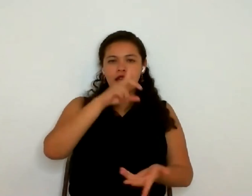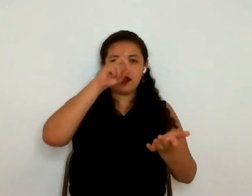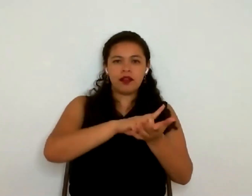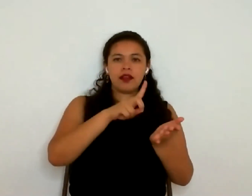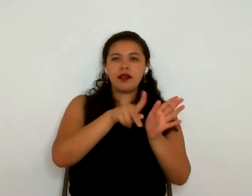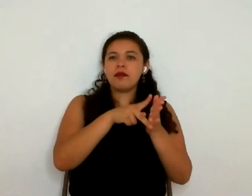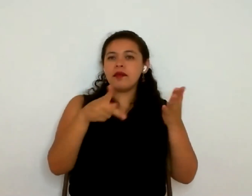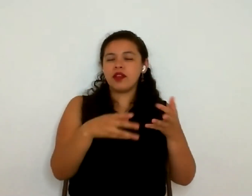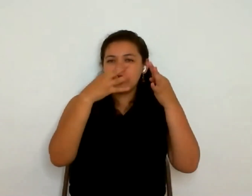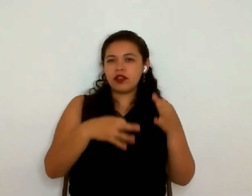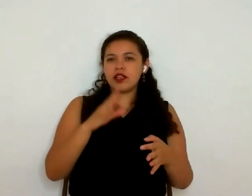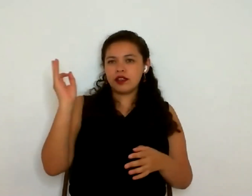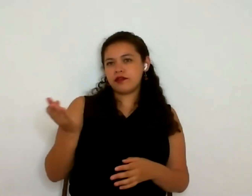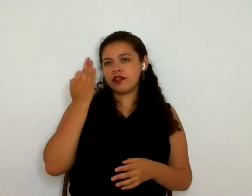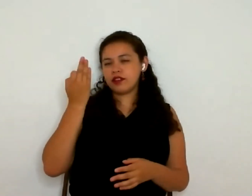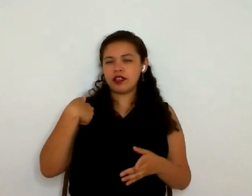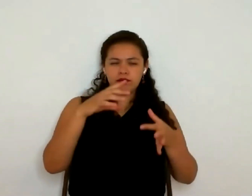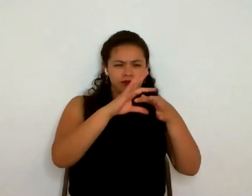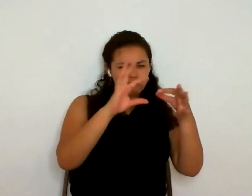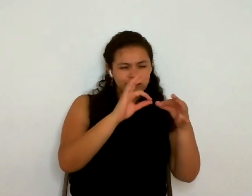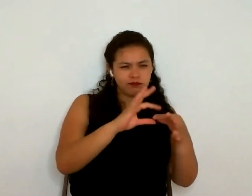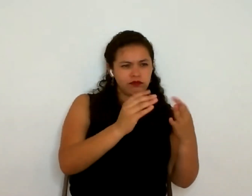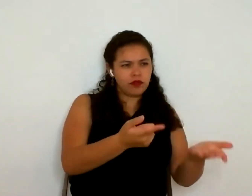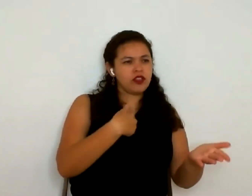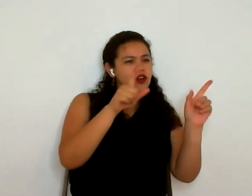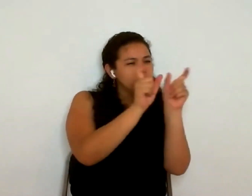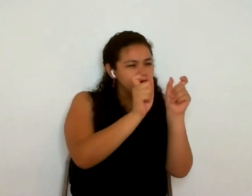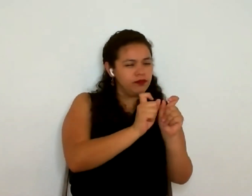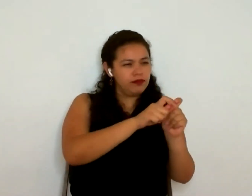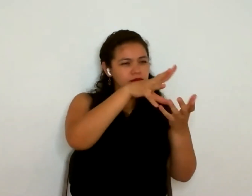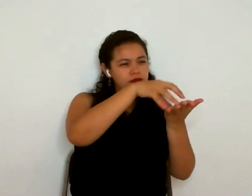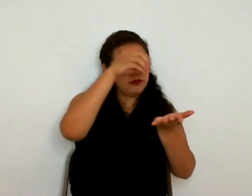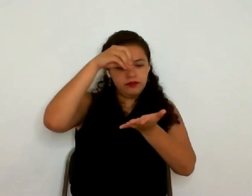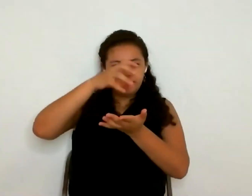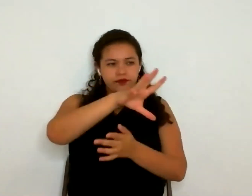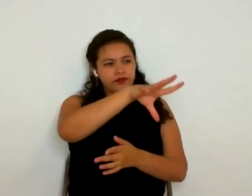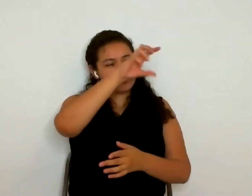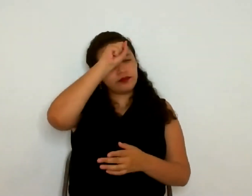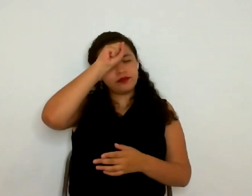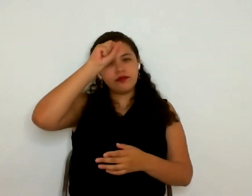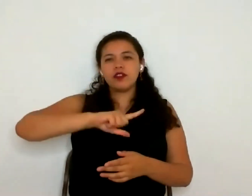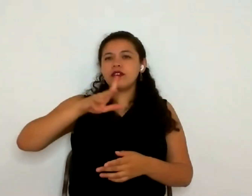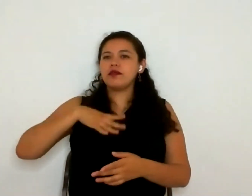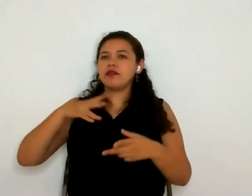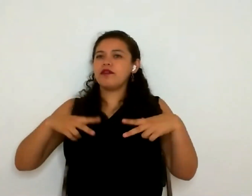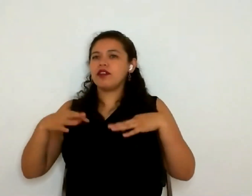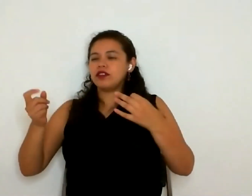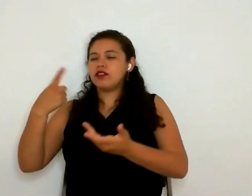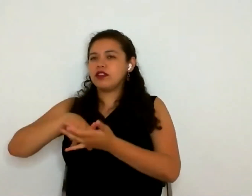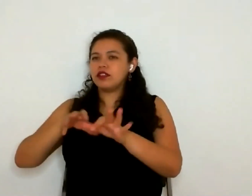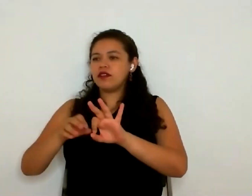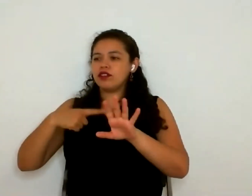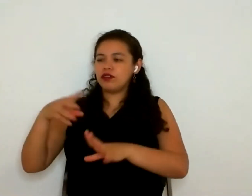y de ahí saqué pues un resumen y lo adapte a lo de la fundación a la que yo trabajo